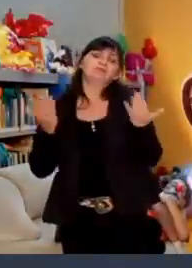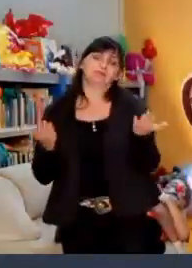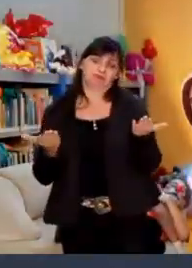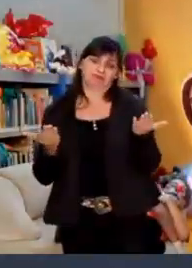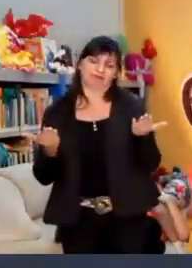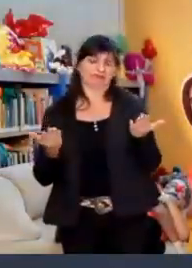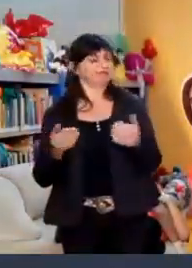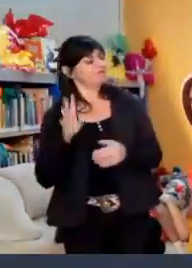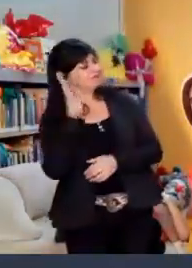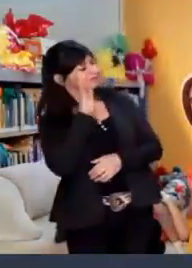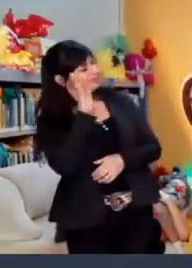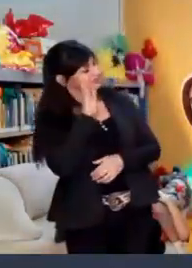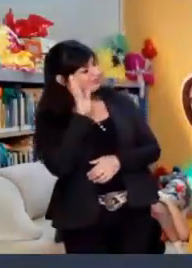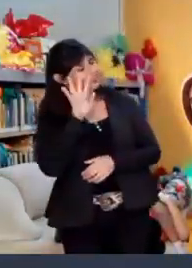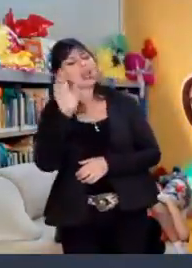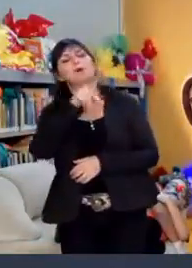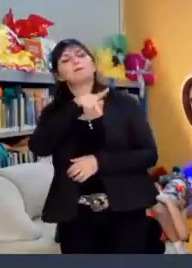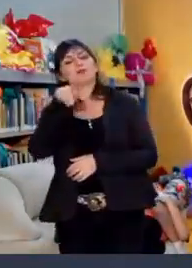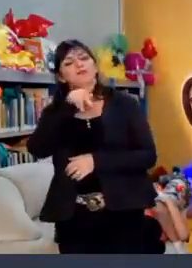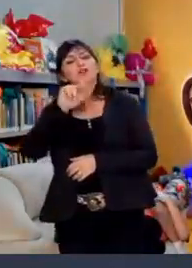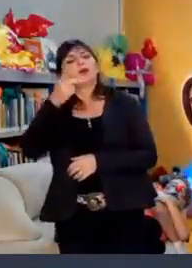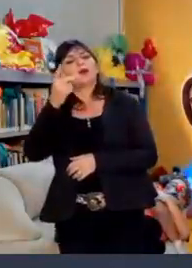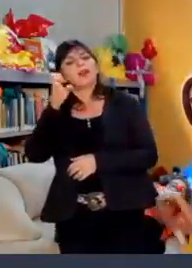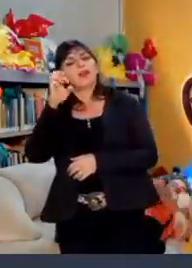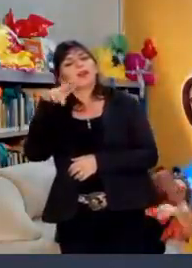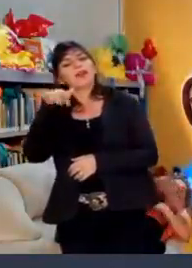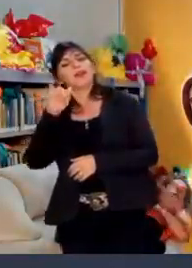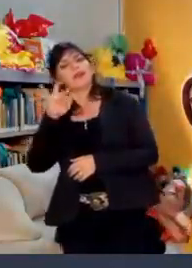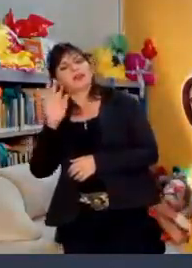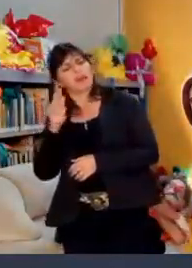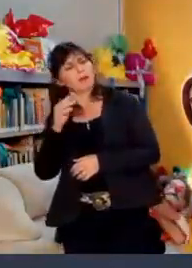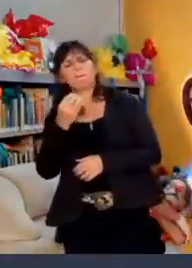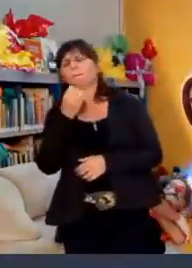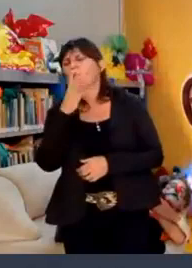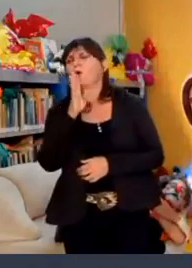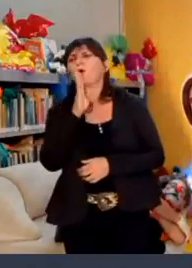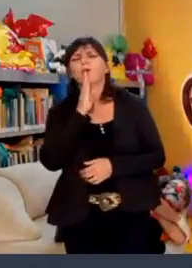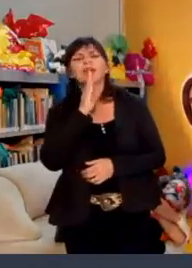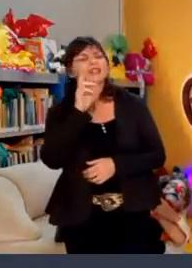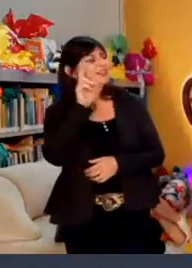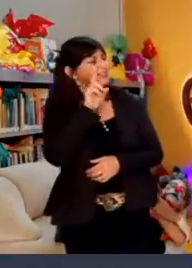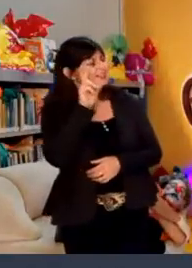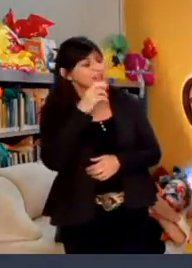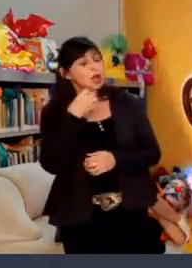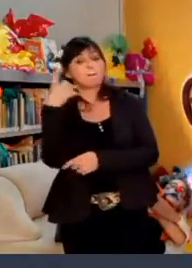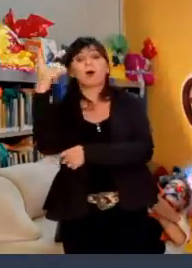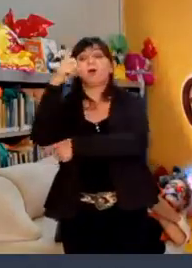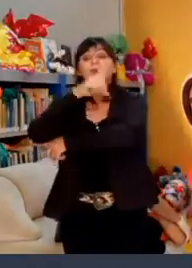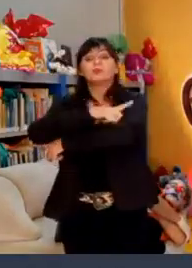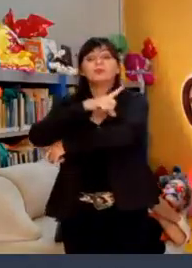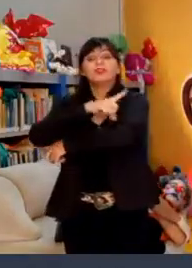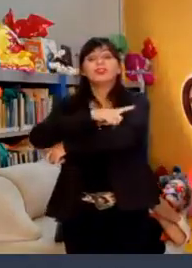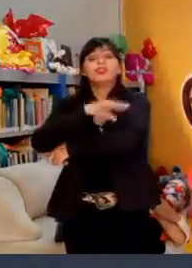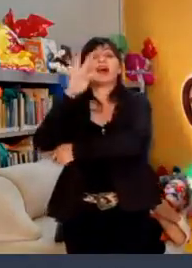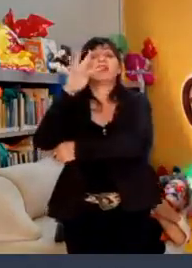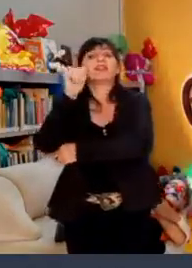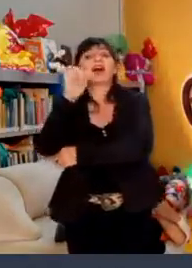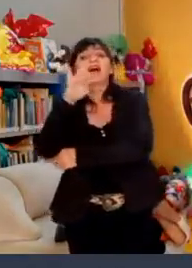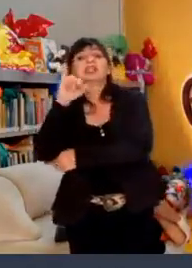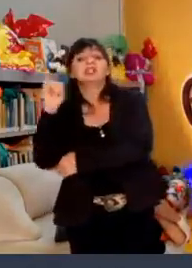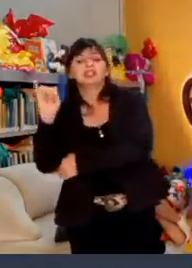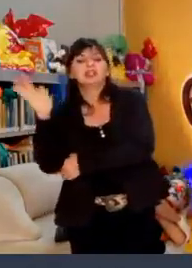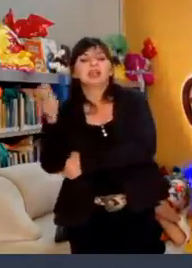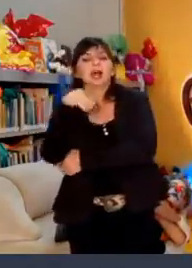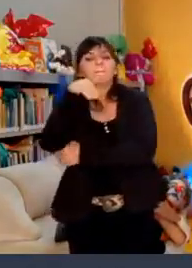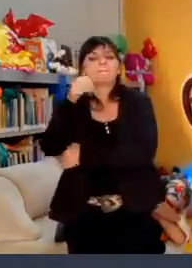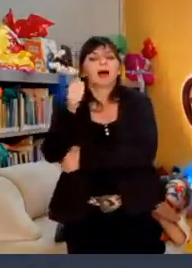É muito interessante conhecer um pouquinho mais da nossa história. A gente quer mandar um bom dia para a Tati Peretti, para a Marilise